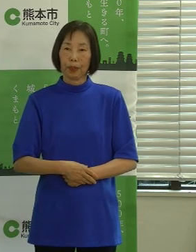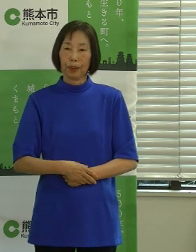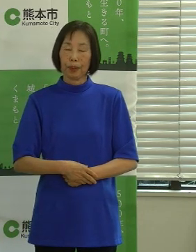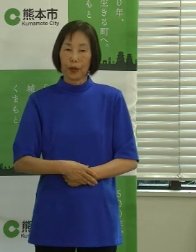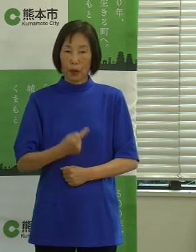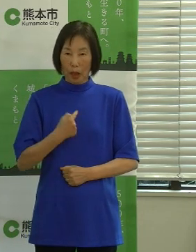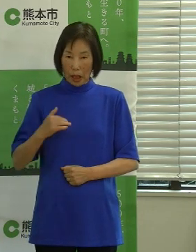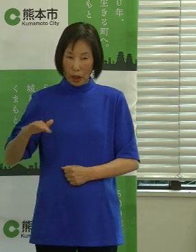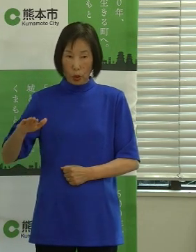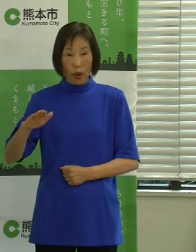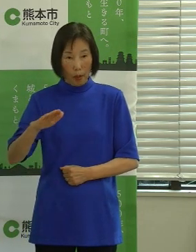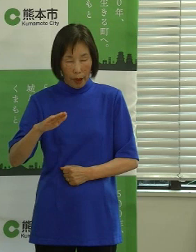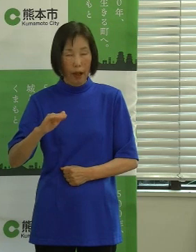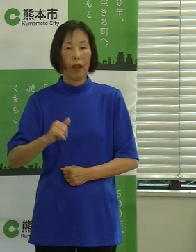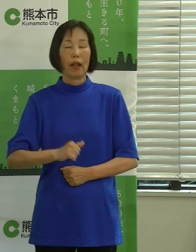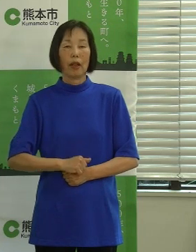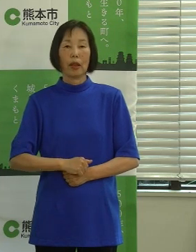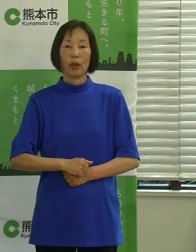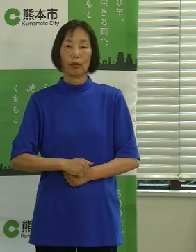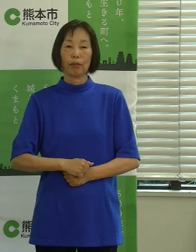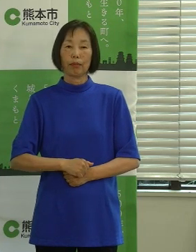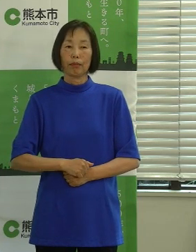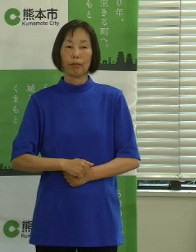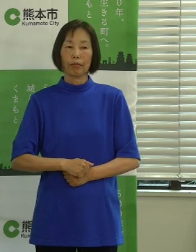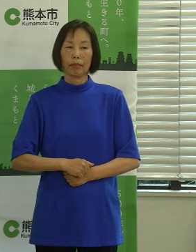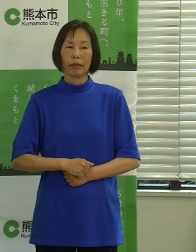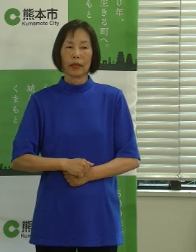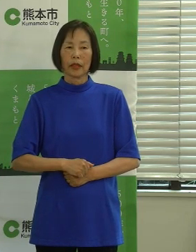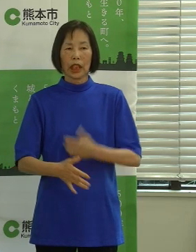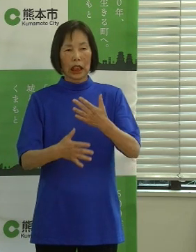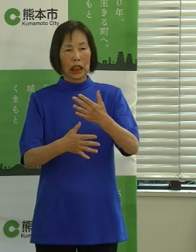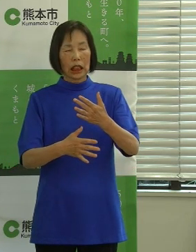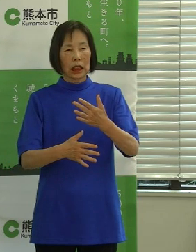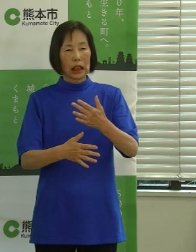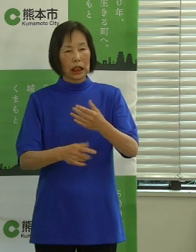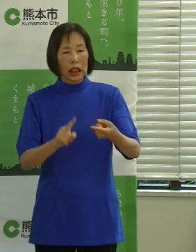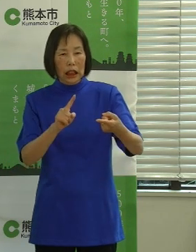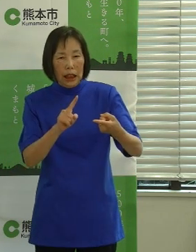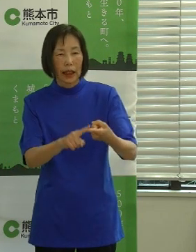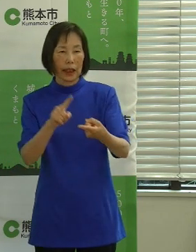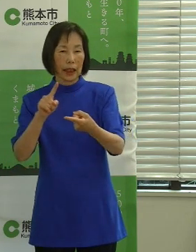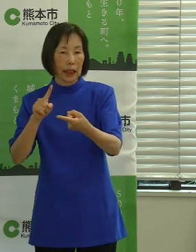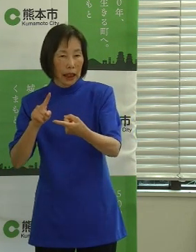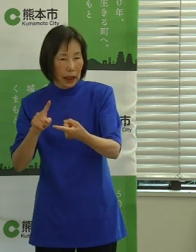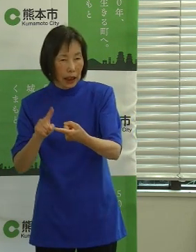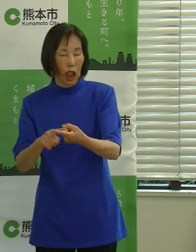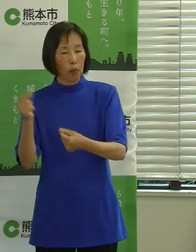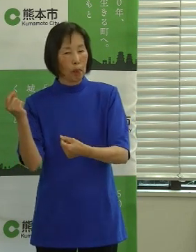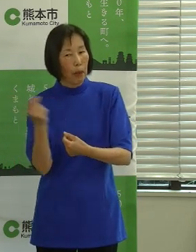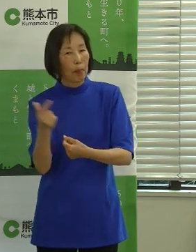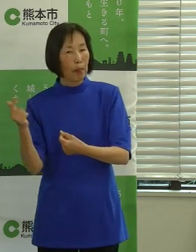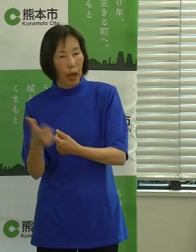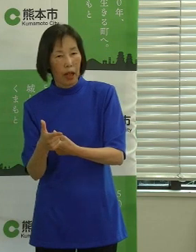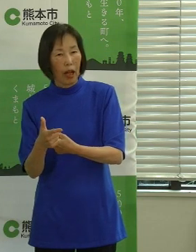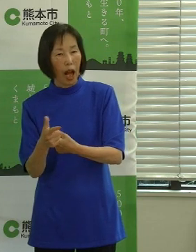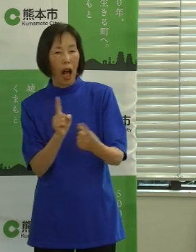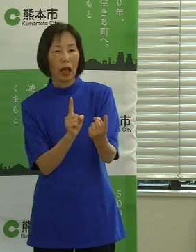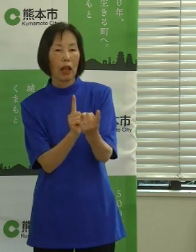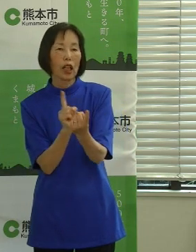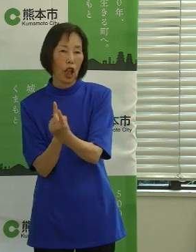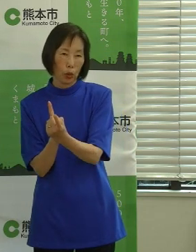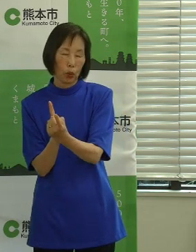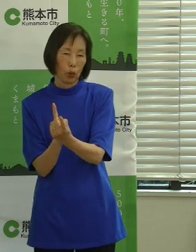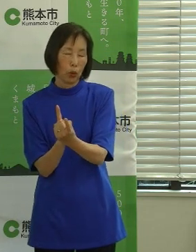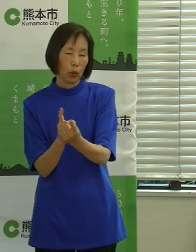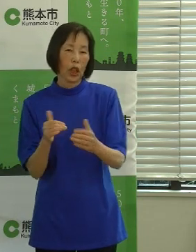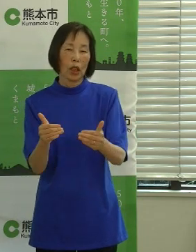我々としてはですね、やはりやっぱり時期を逸することなくですね、スピーディーにいろいろな対策を取っていかな